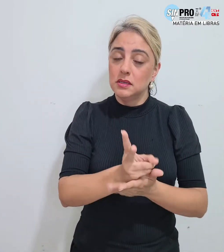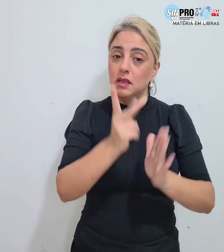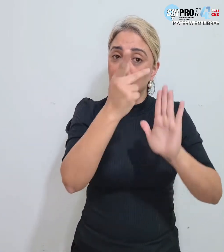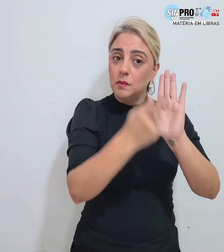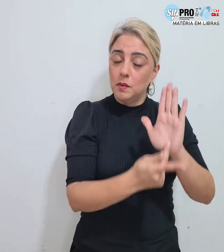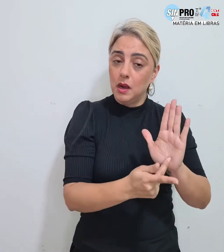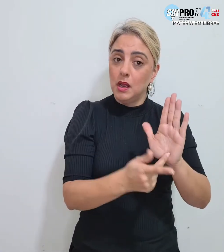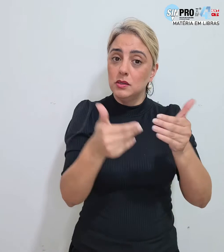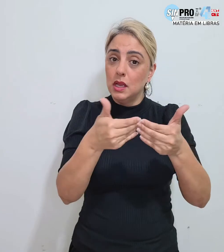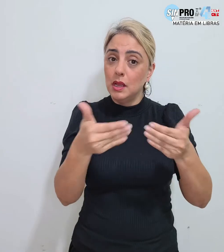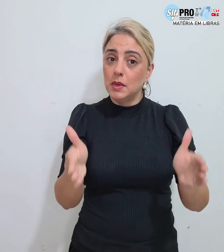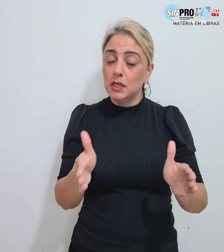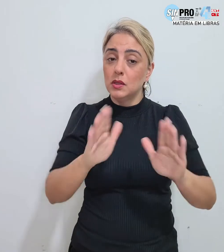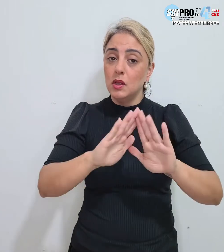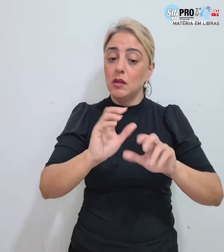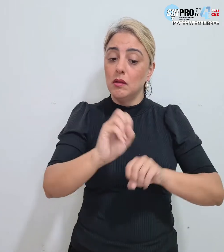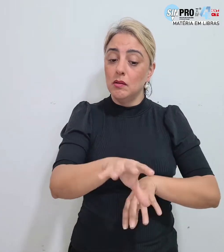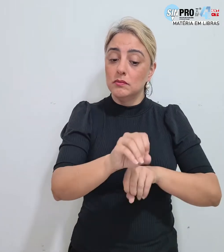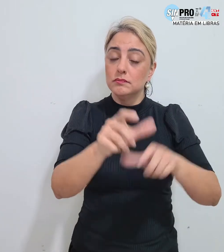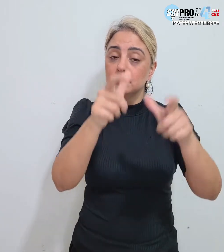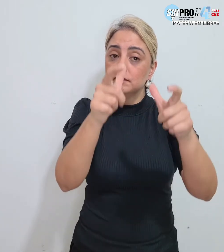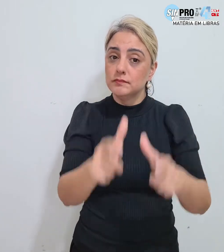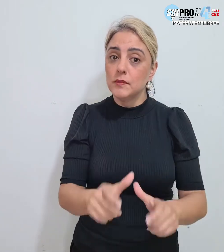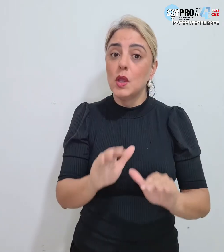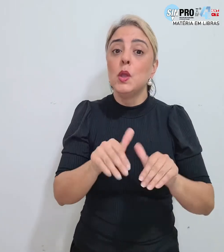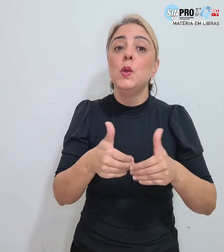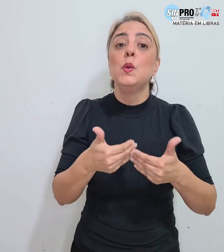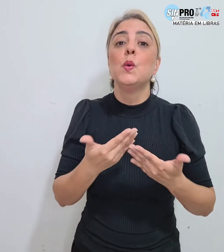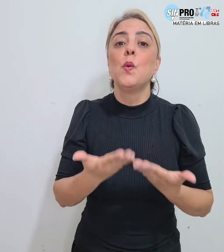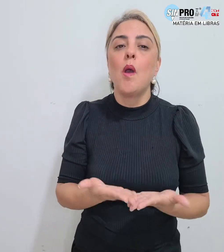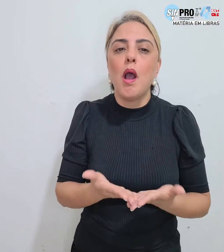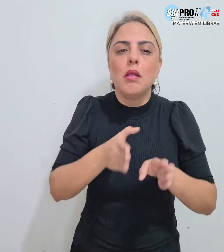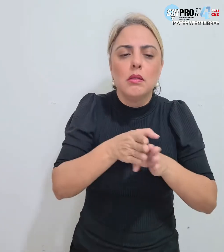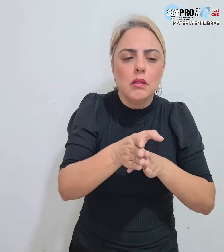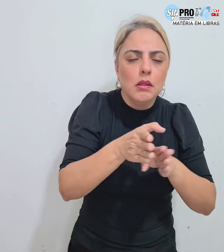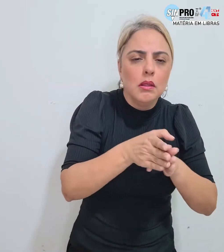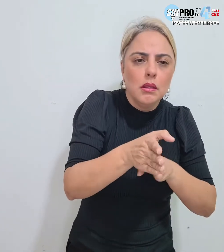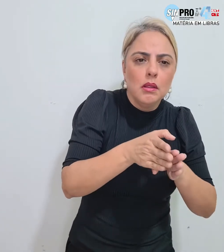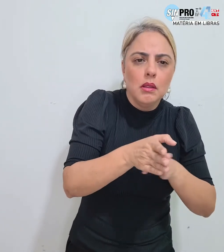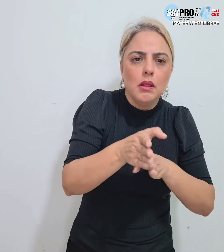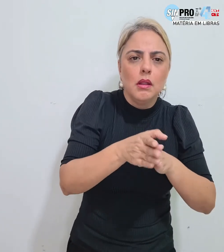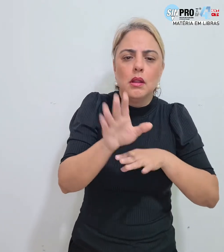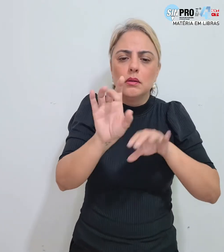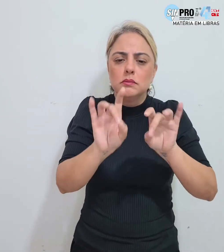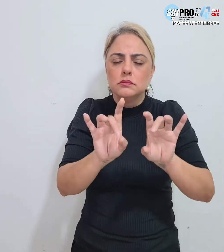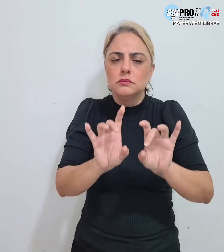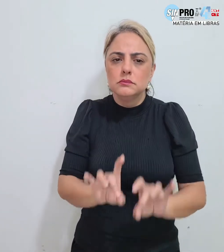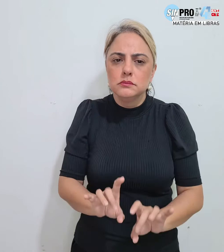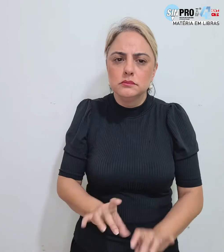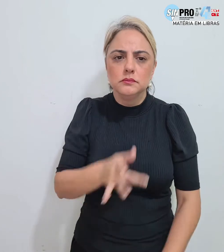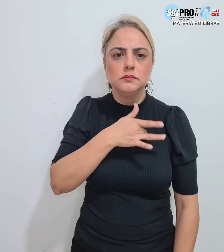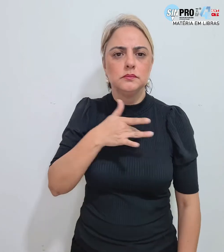os planos de reabertura da educação local e o quanto estão seguindo os conselhos dos especialistas em